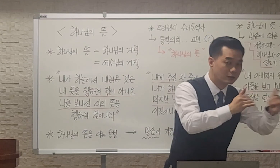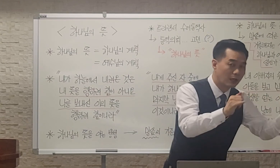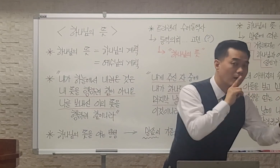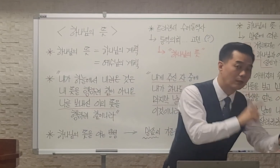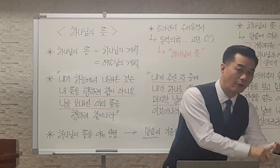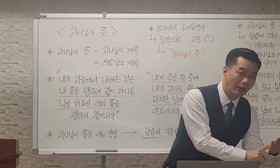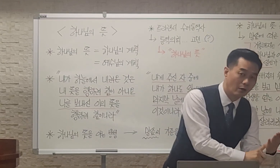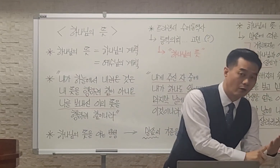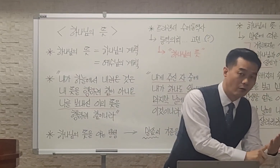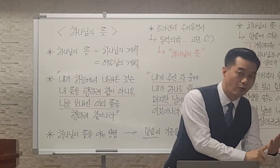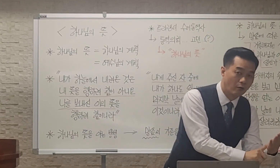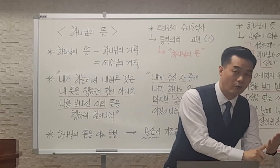자라고 나와요.